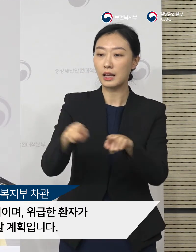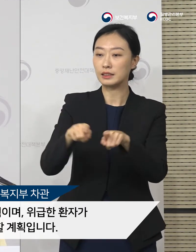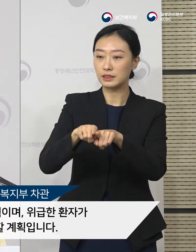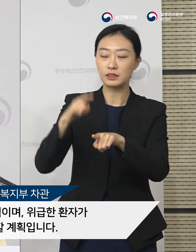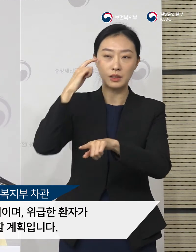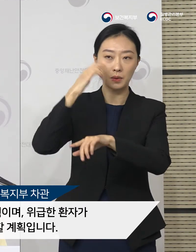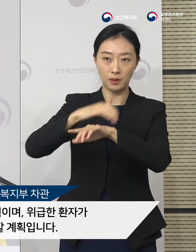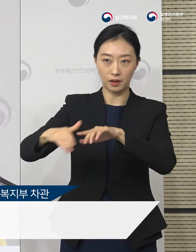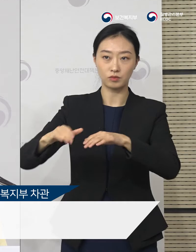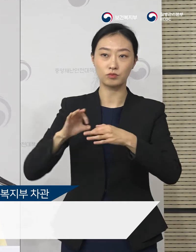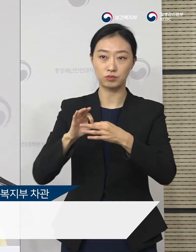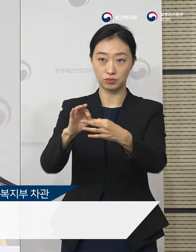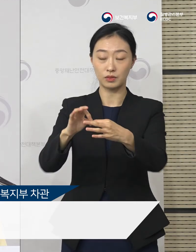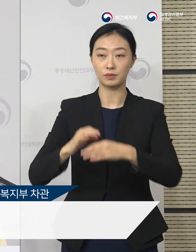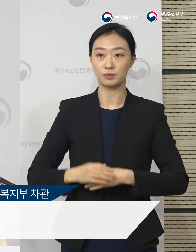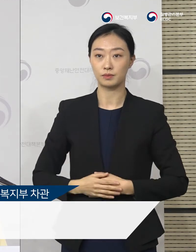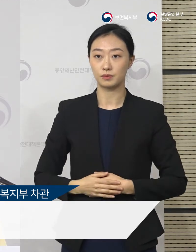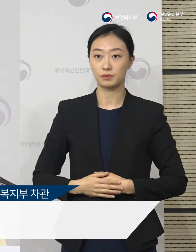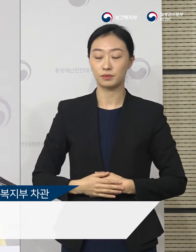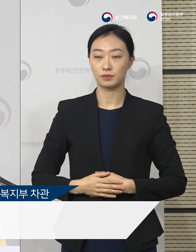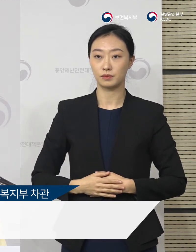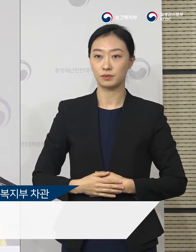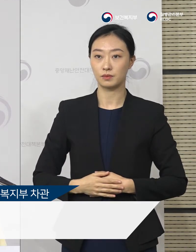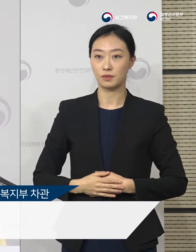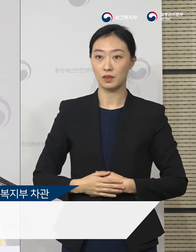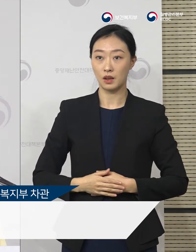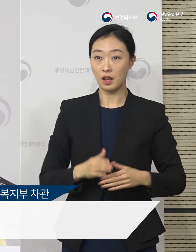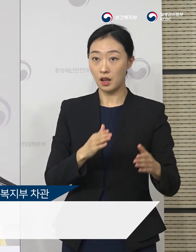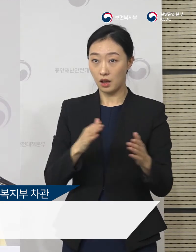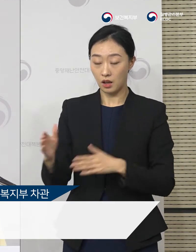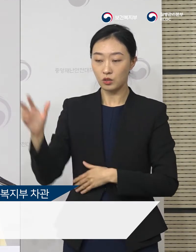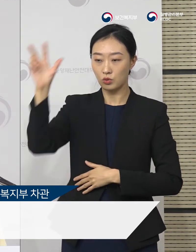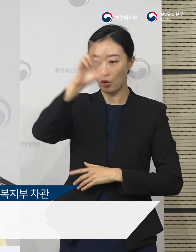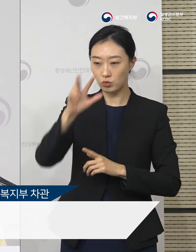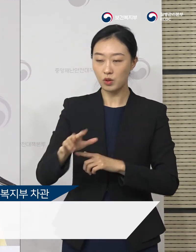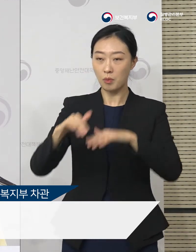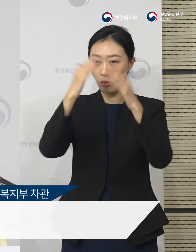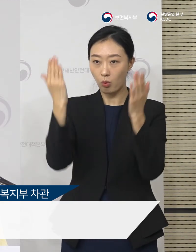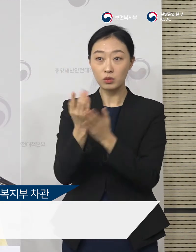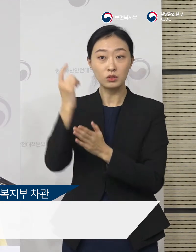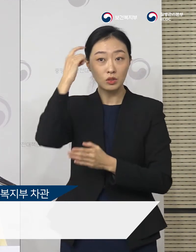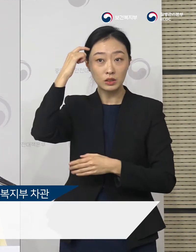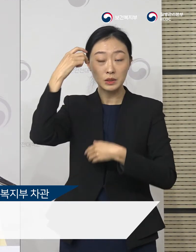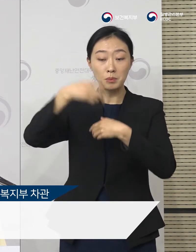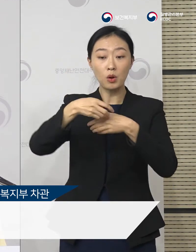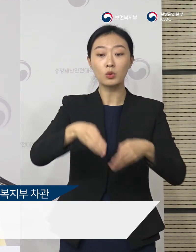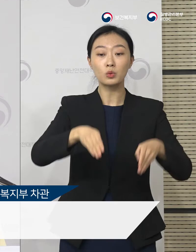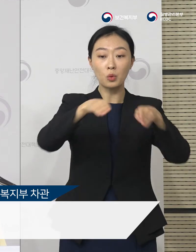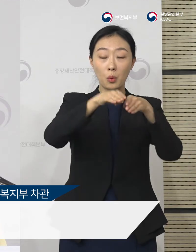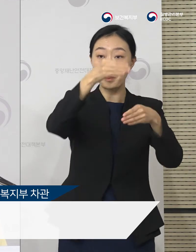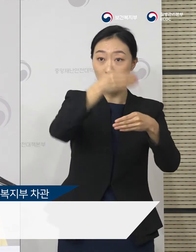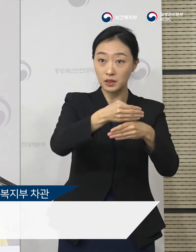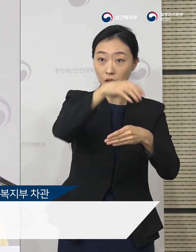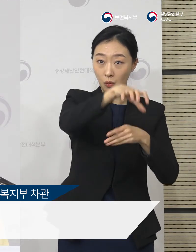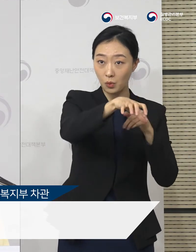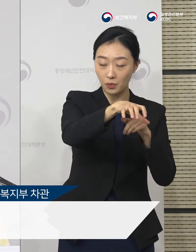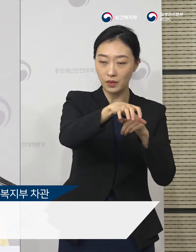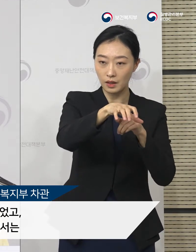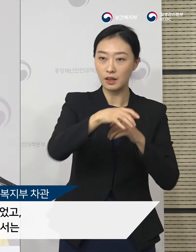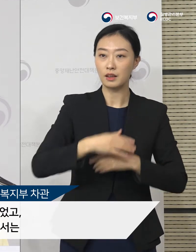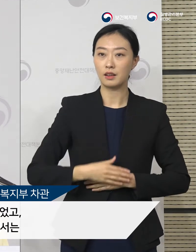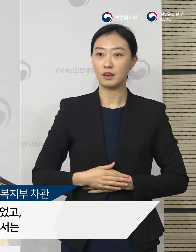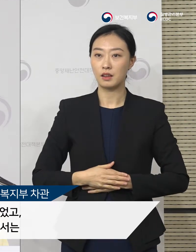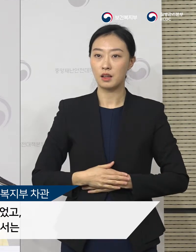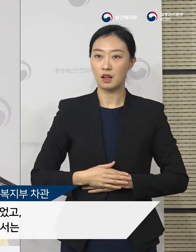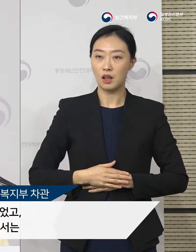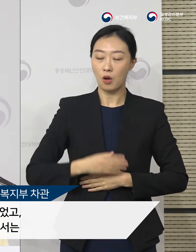계획입니다. 한편 정부는 전국의 모든 정신병원 폐쇄병동에 대하여 점검을 실시하였습니다.